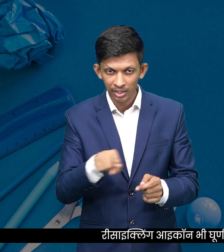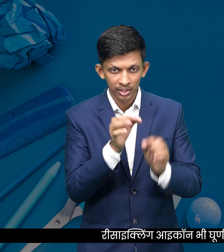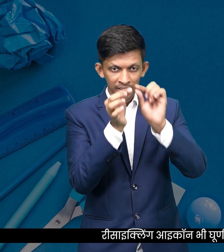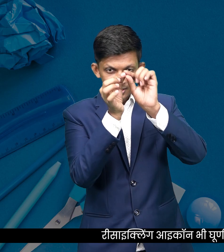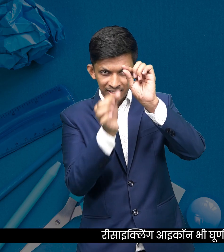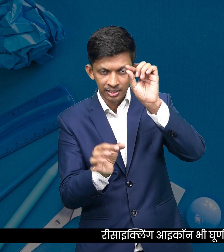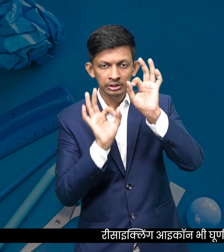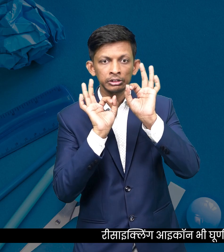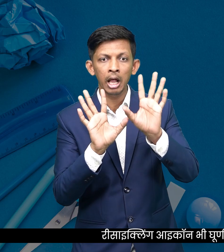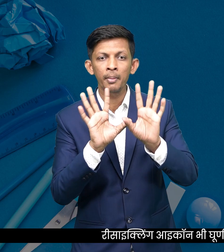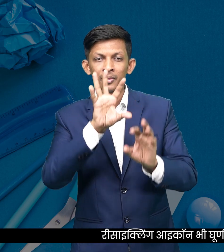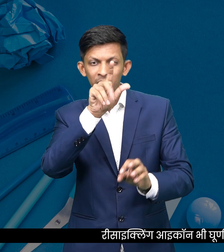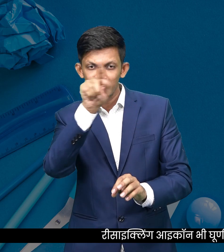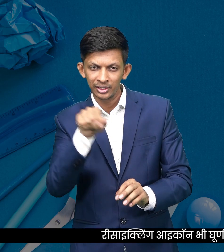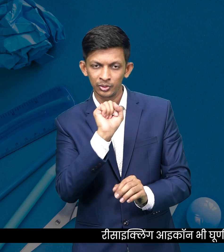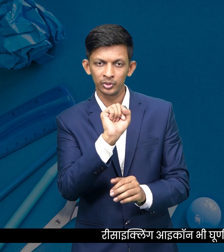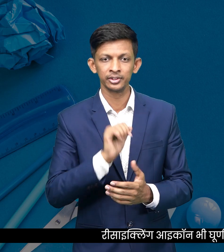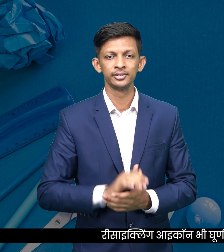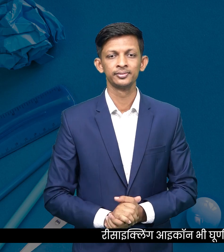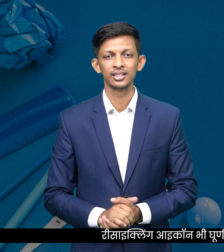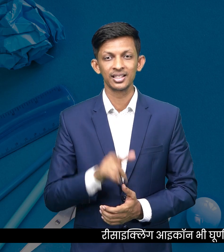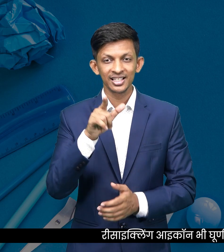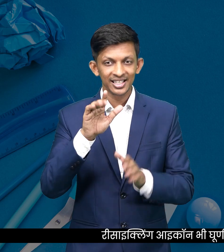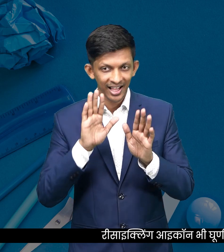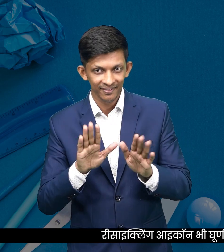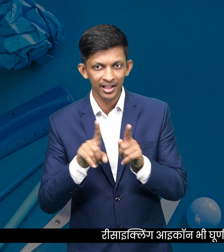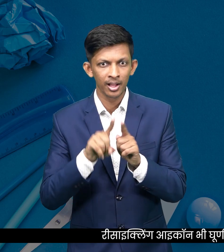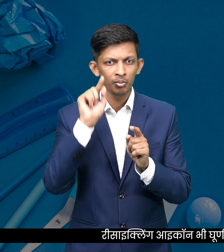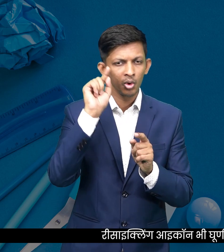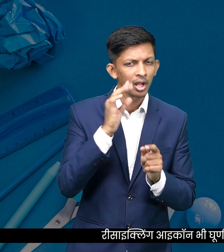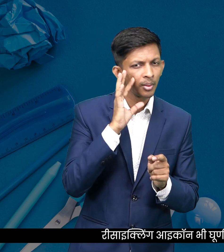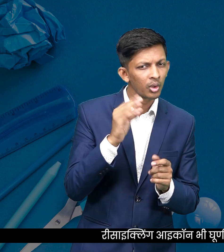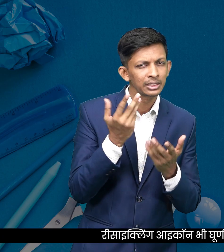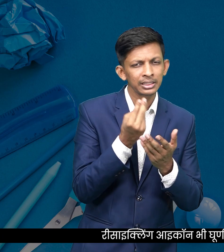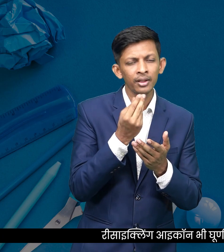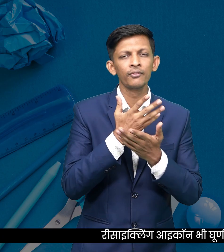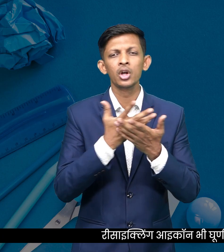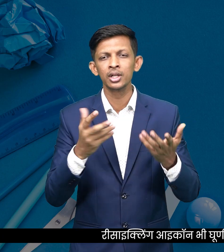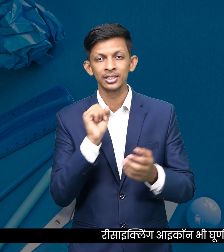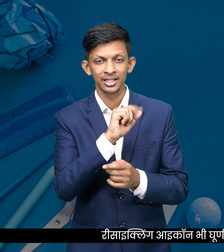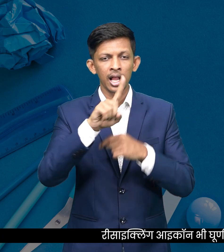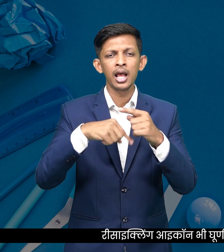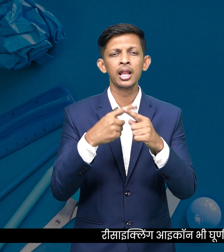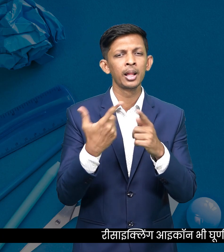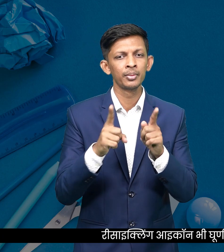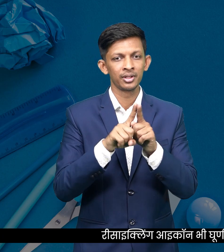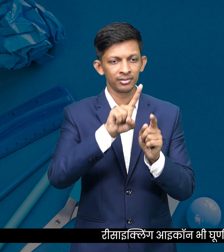रिसाइक्लिंग आइकॉन भी घूर्णी रूप समरूपता का एक उदाहरण है।